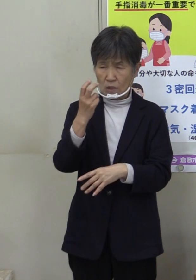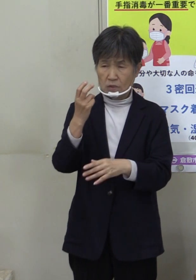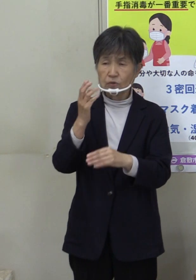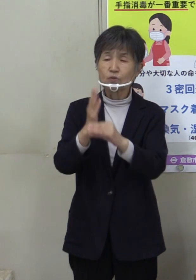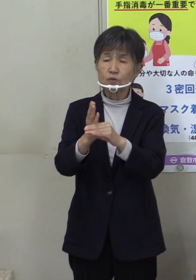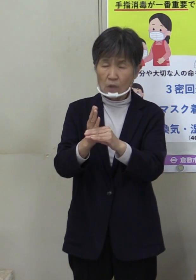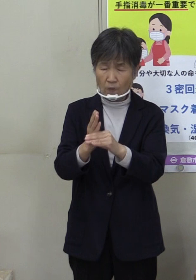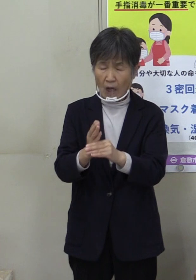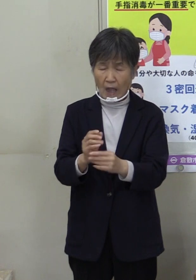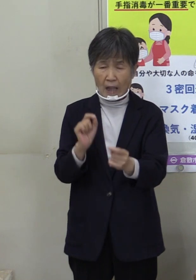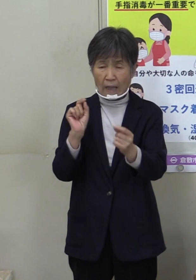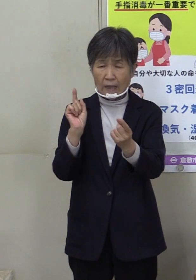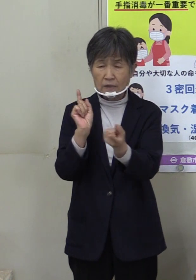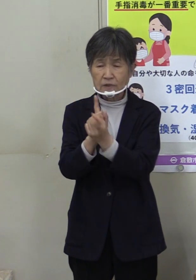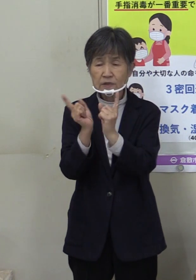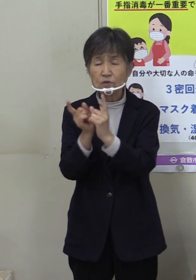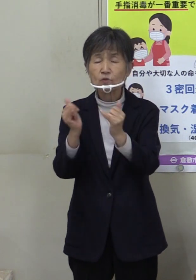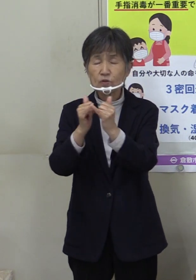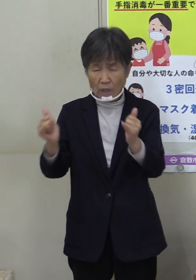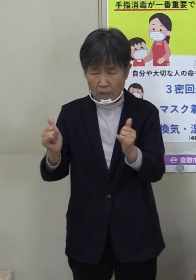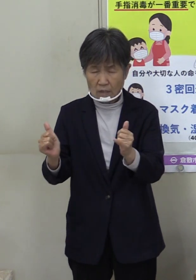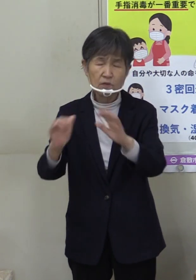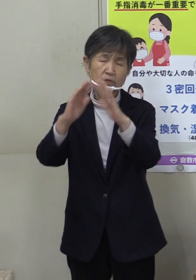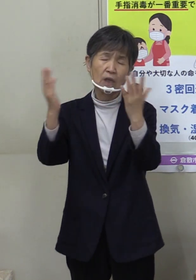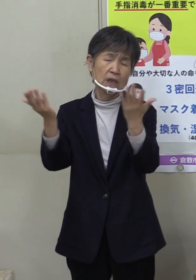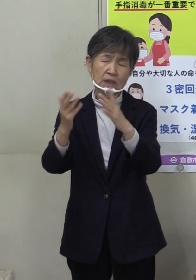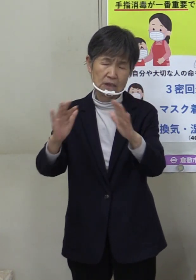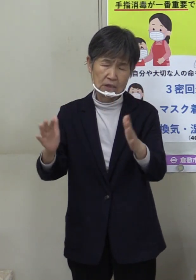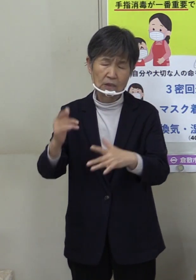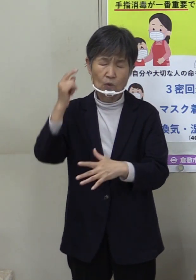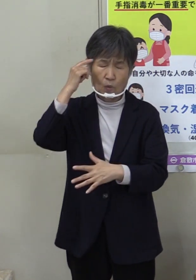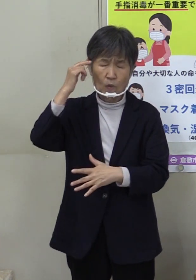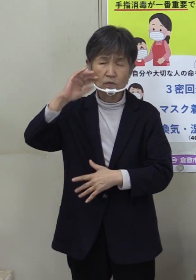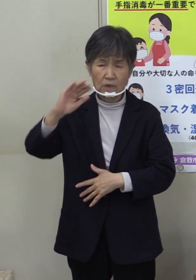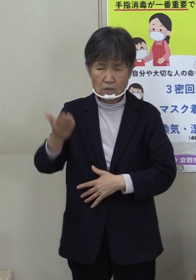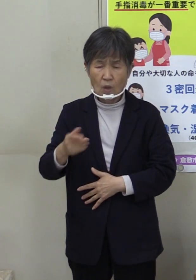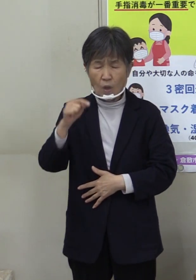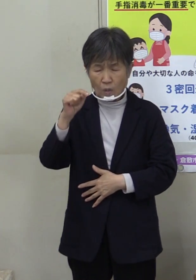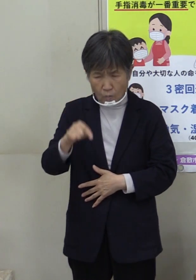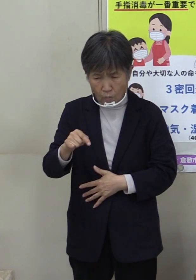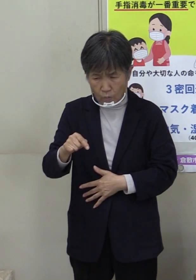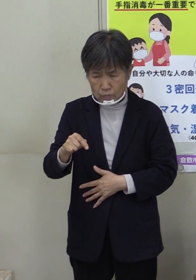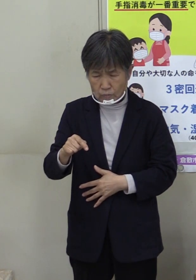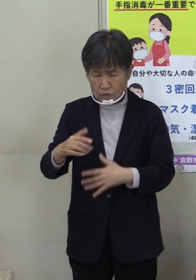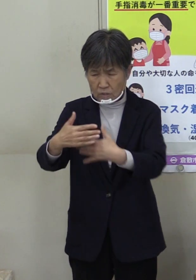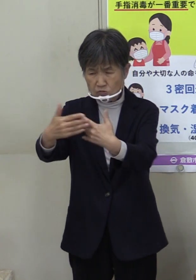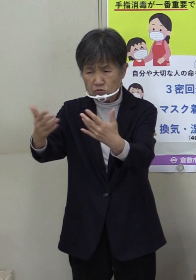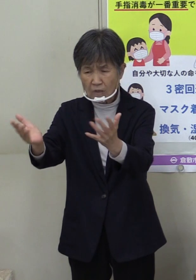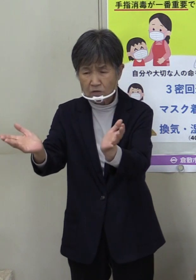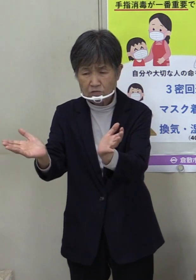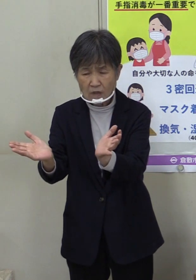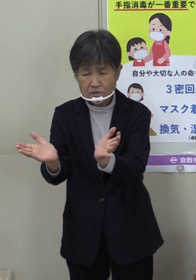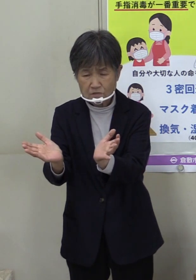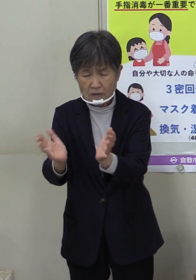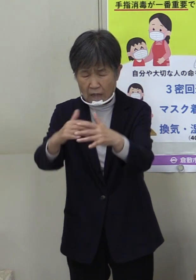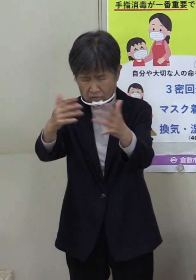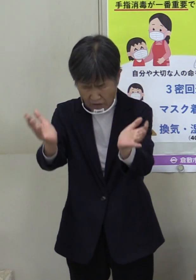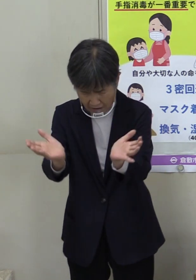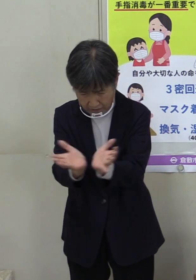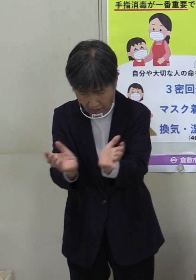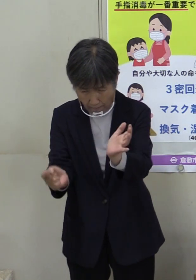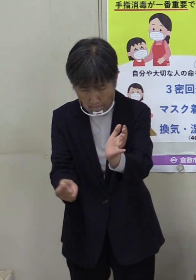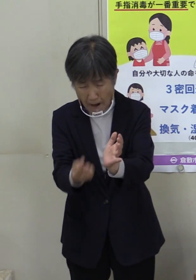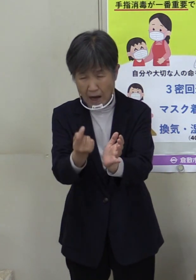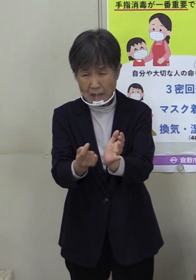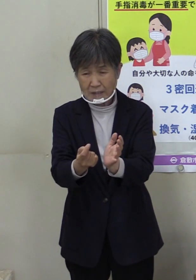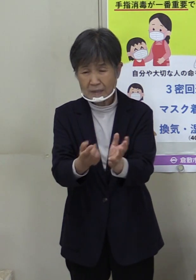接触者という形になろうかとは思うんですけども、こういう形で、まあ、クラスターという形でお店の中でこ